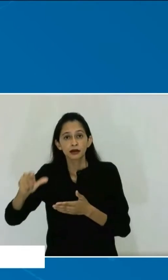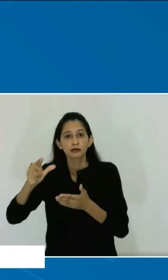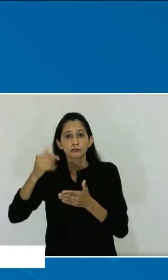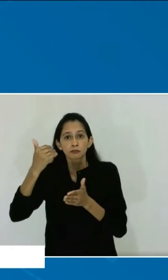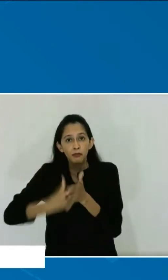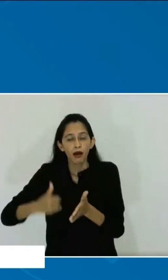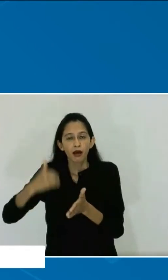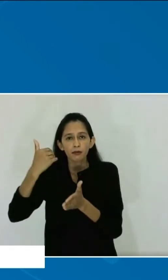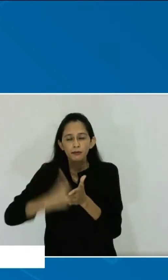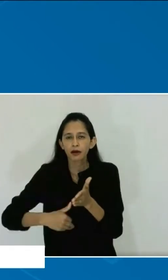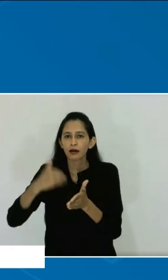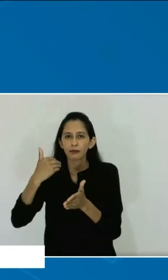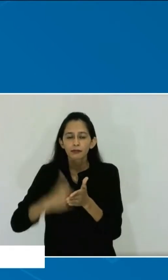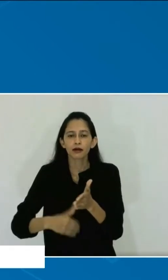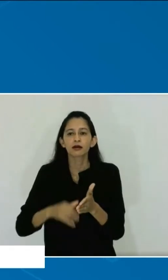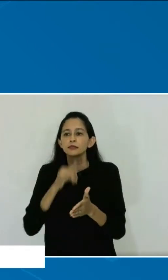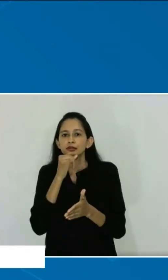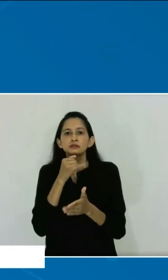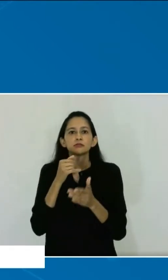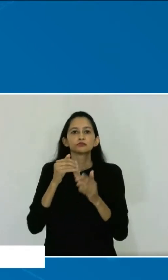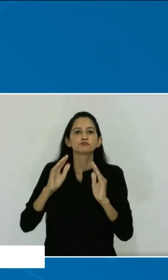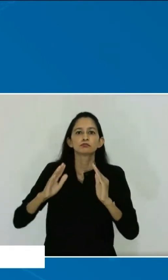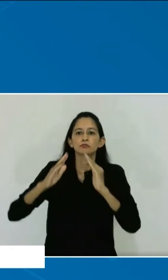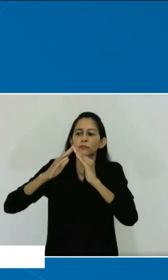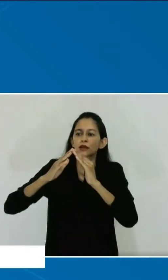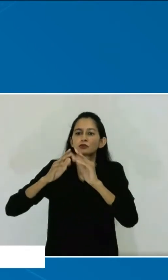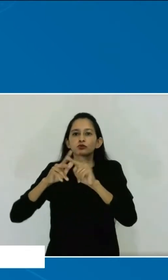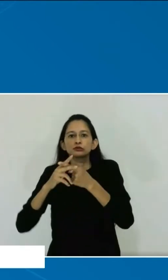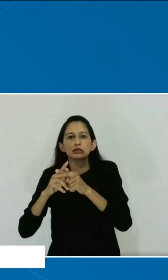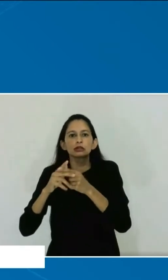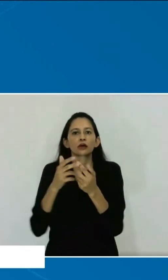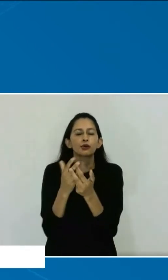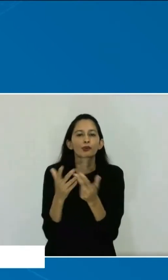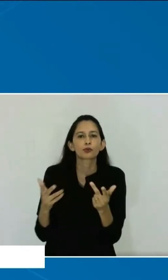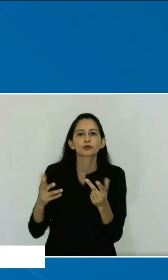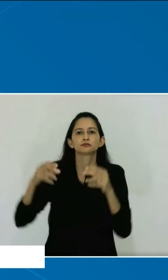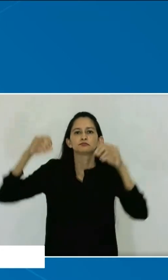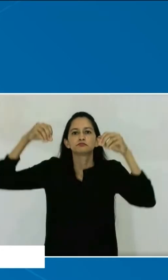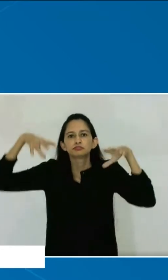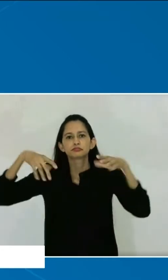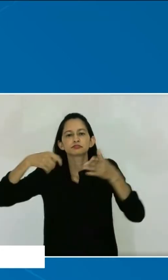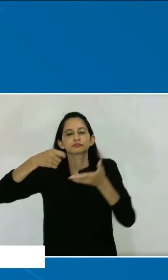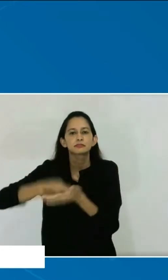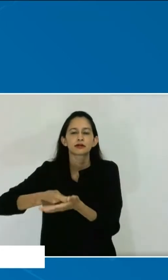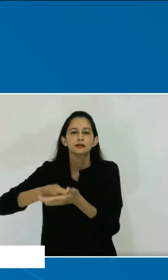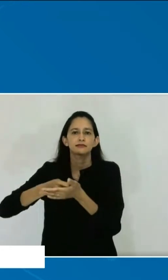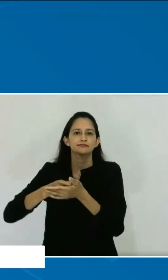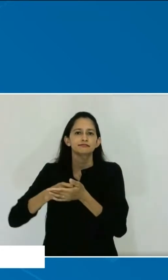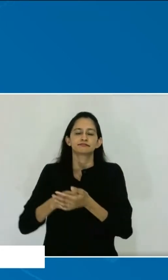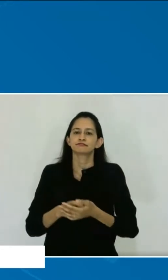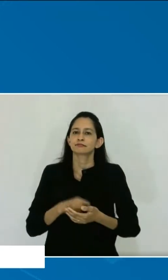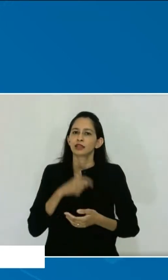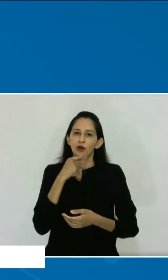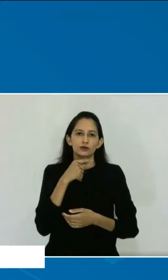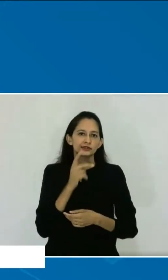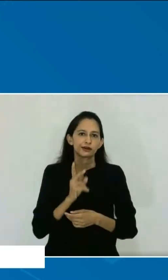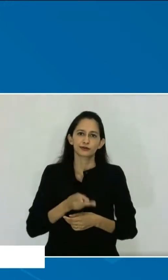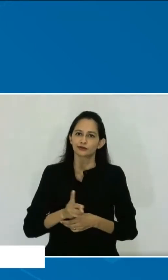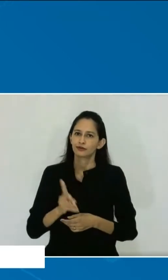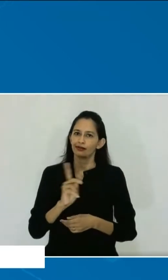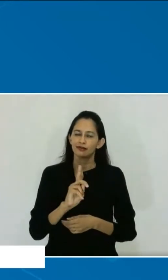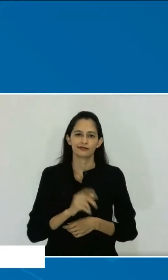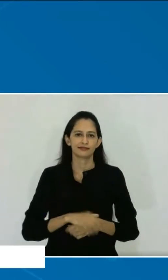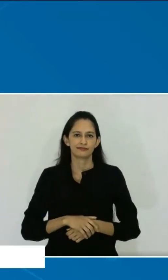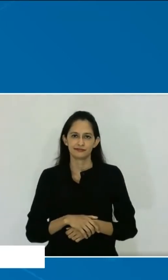manutenção adequada, o funcionamento adequado e colocam em risco as estruturas que nós temos aí. Lembremos aqui que, há algum